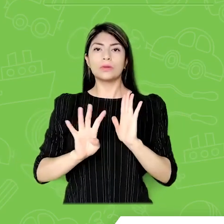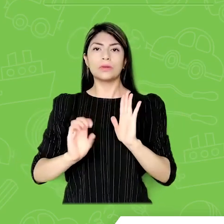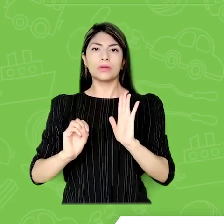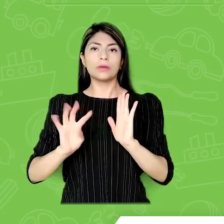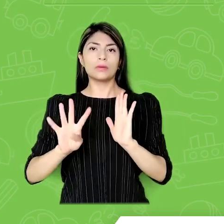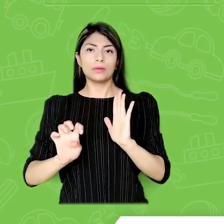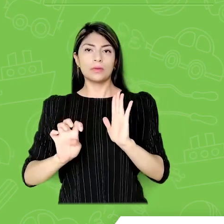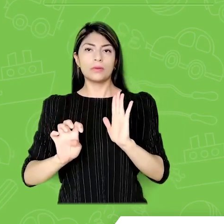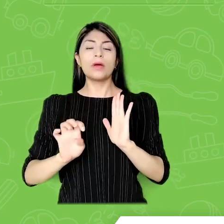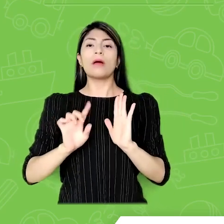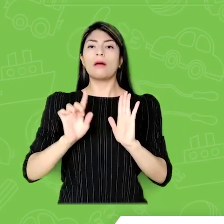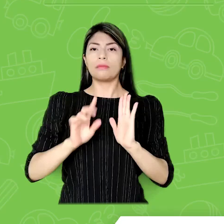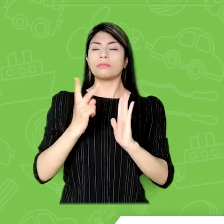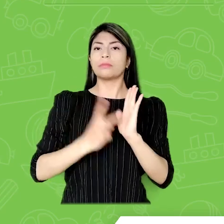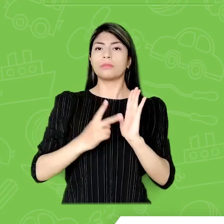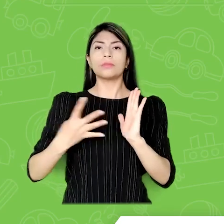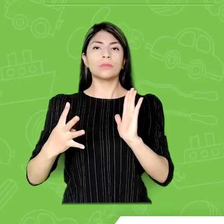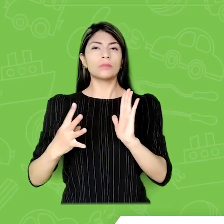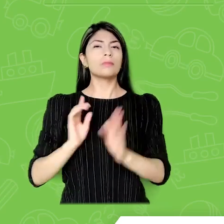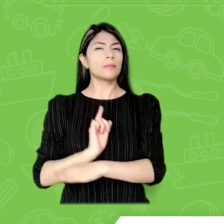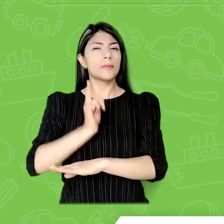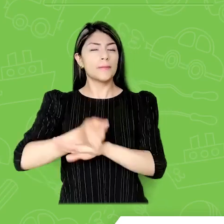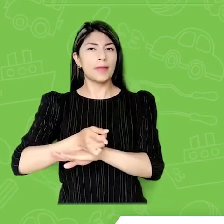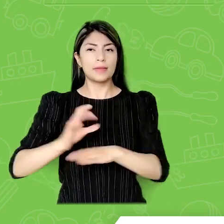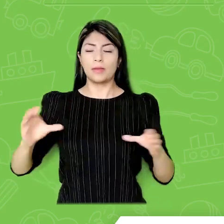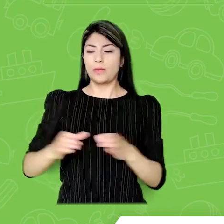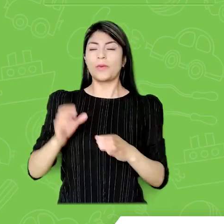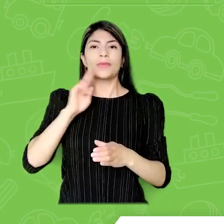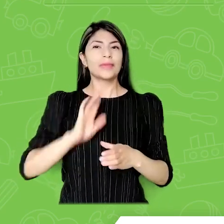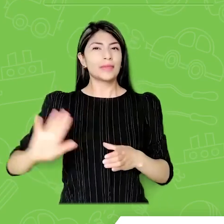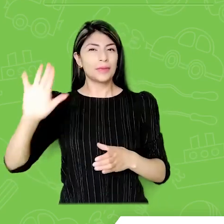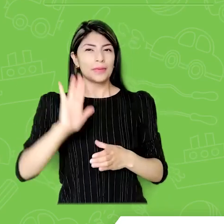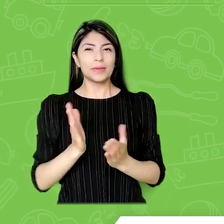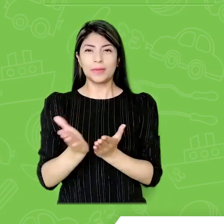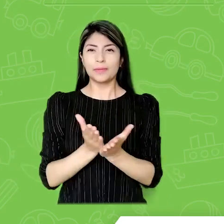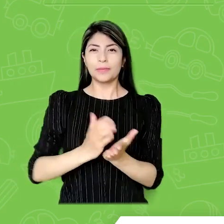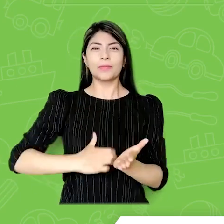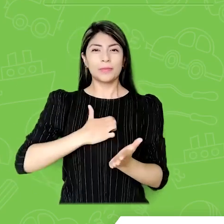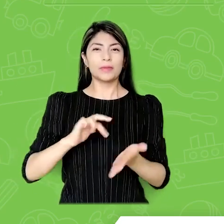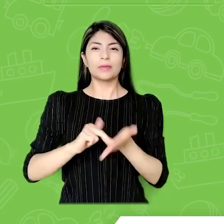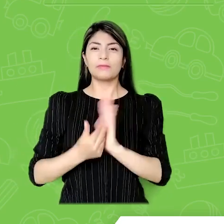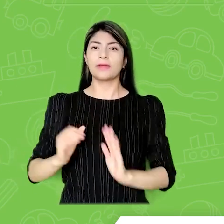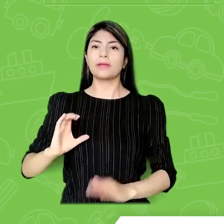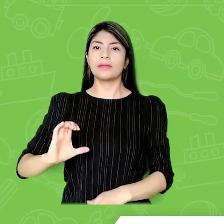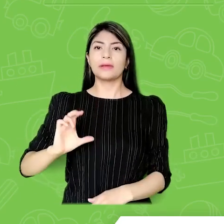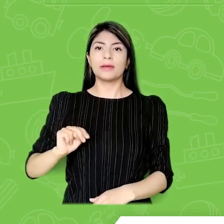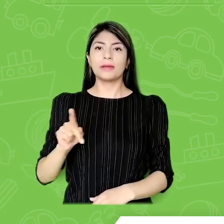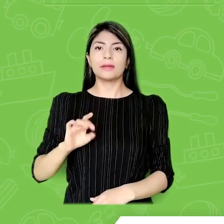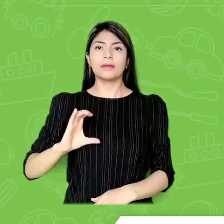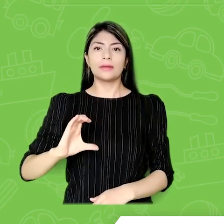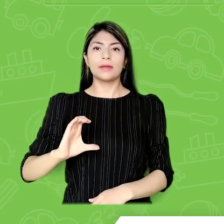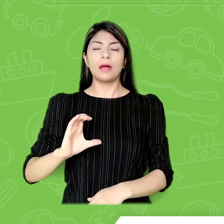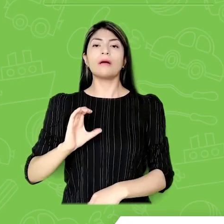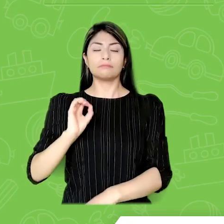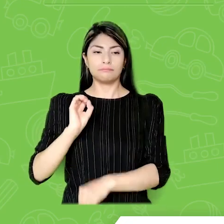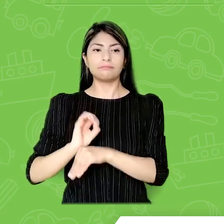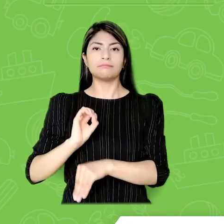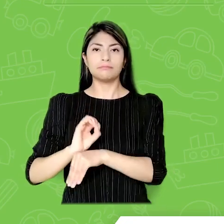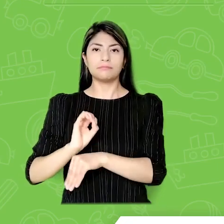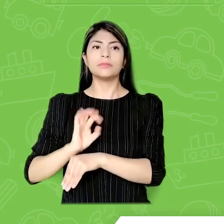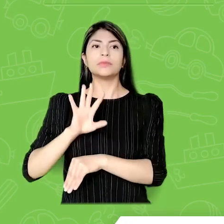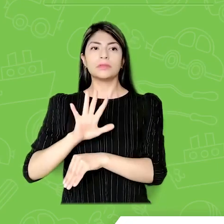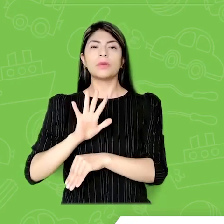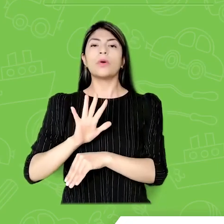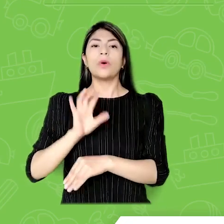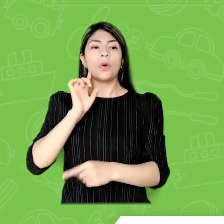2004 establece que la Comisión Nacional del Servicio Civil, en adelante CNSC, es un órgano de garantía y protección